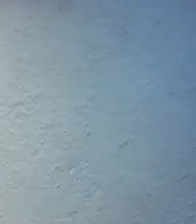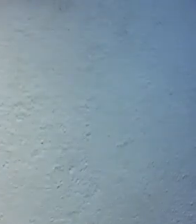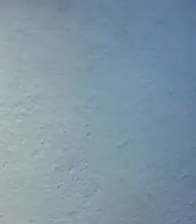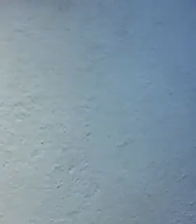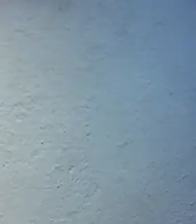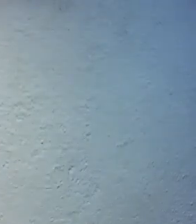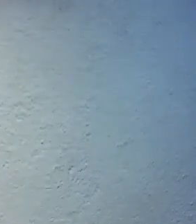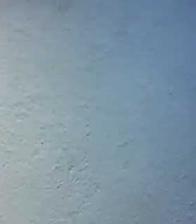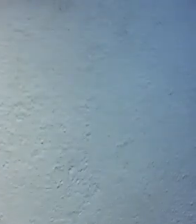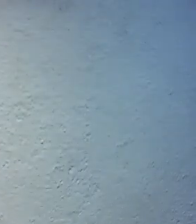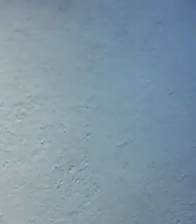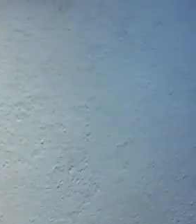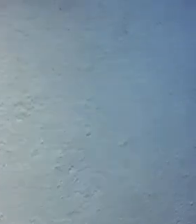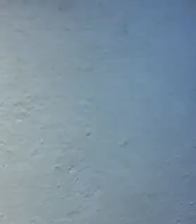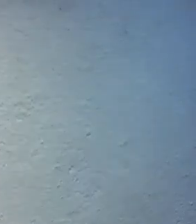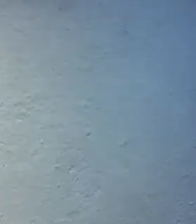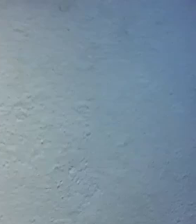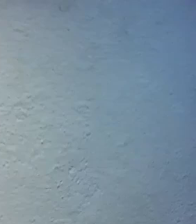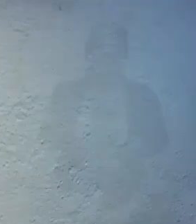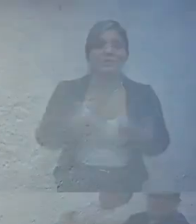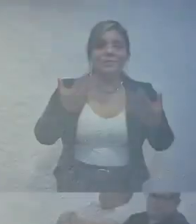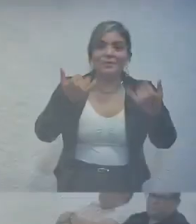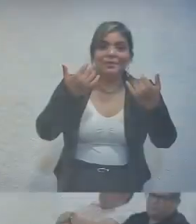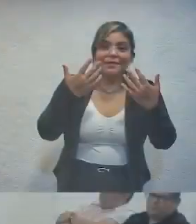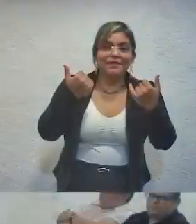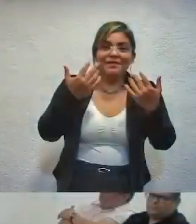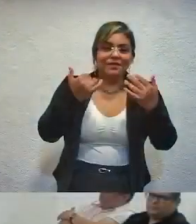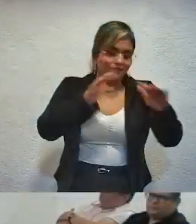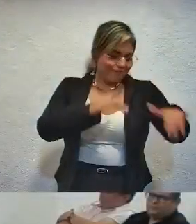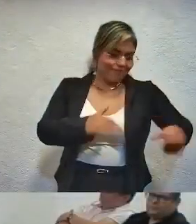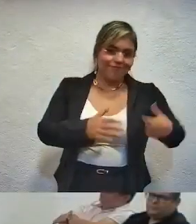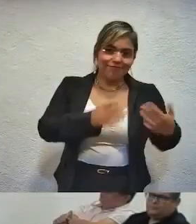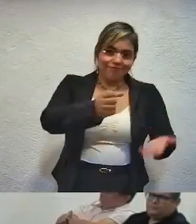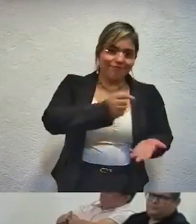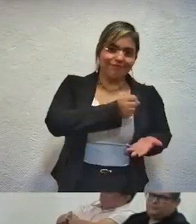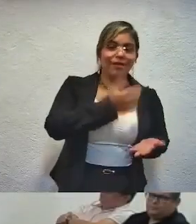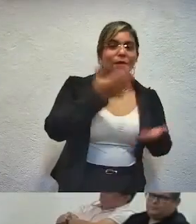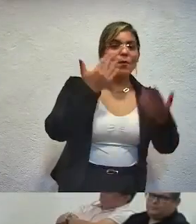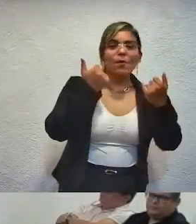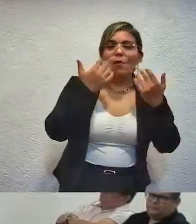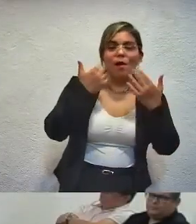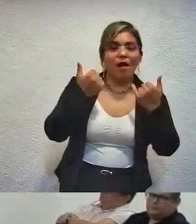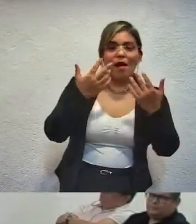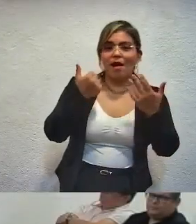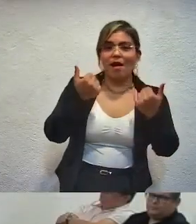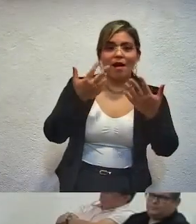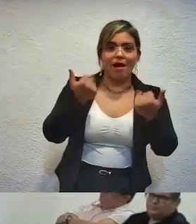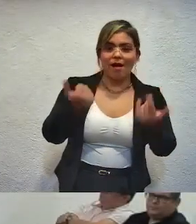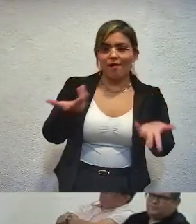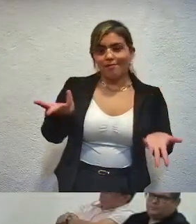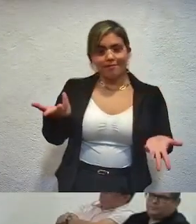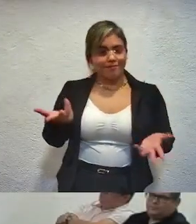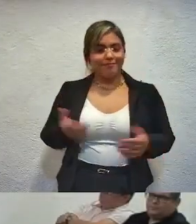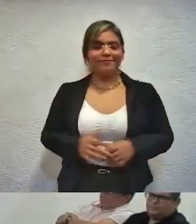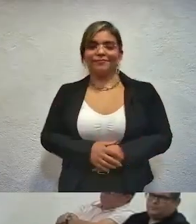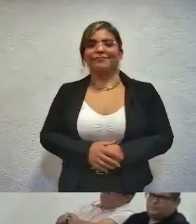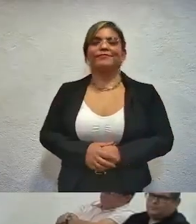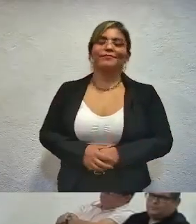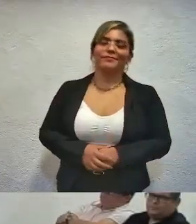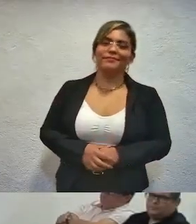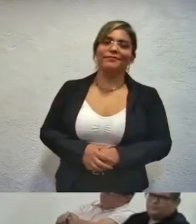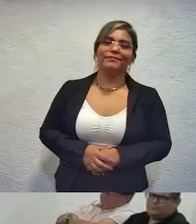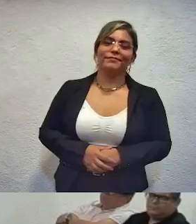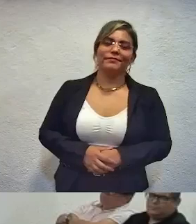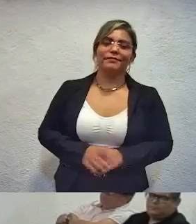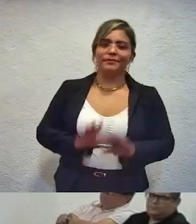económicas adicionales a las remuneraciones, ya que se acreditó que no están autorizadas en el presupuesto de egresos del ayuntamiento.